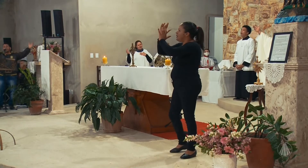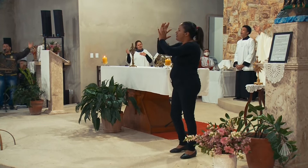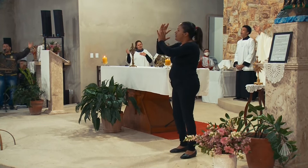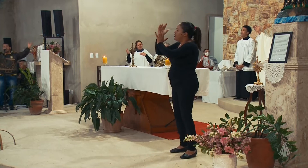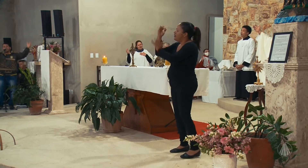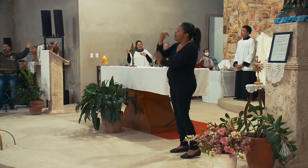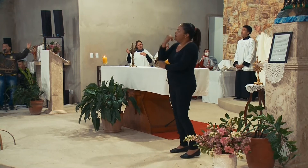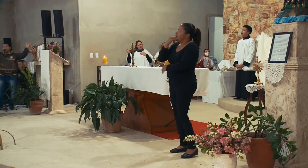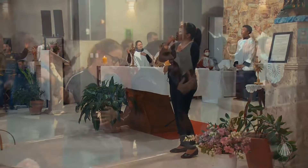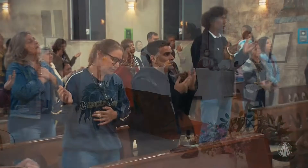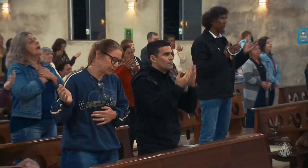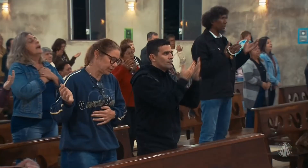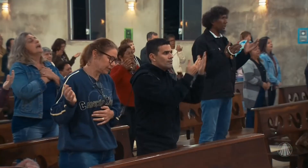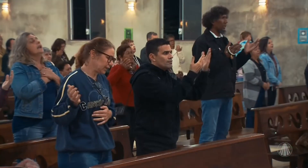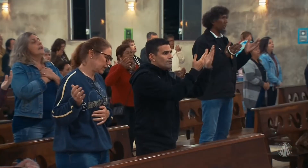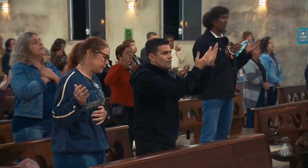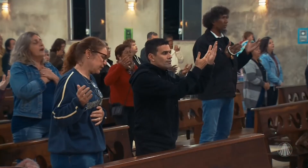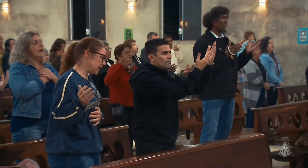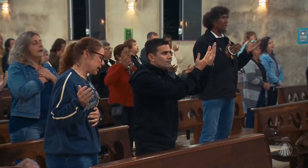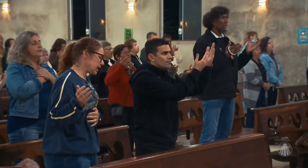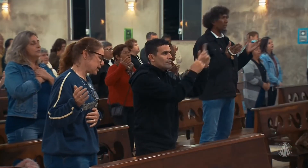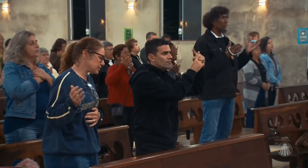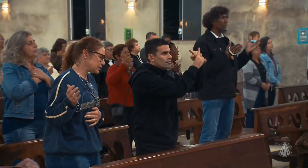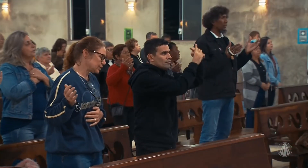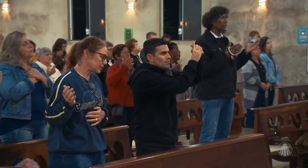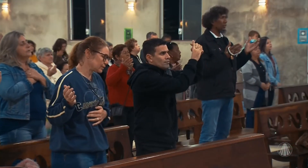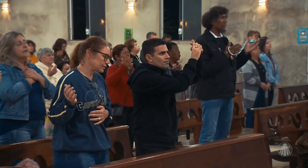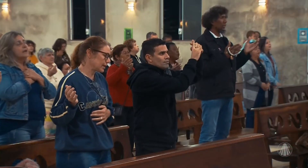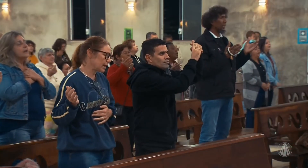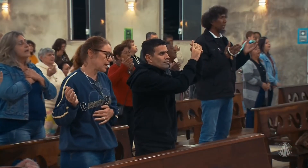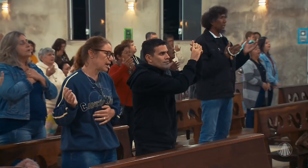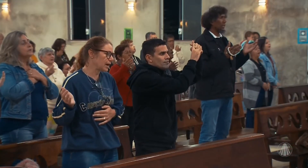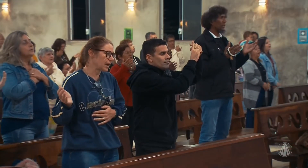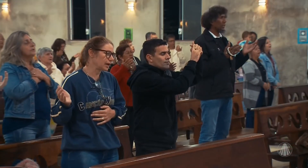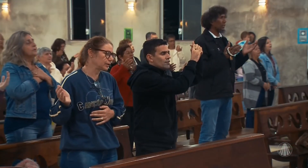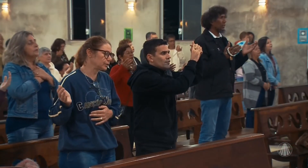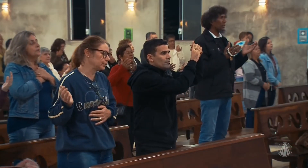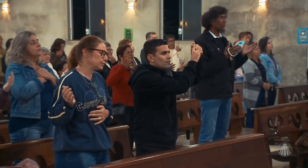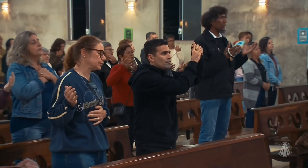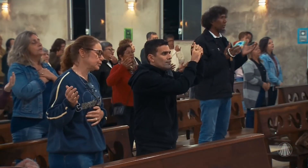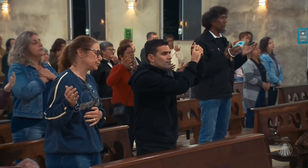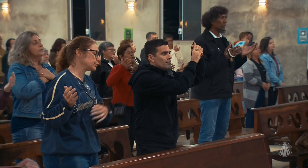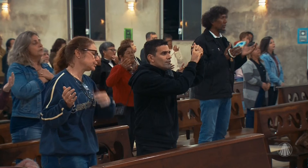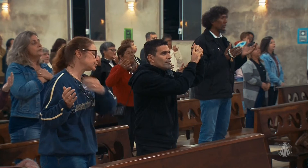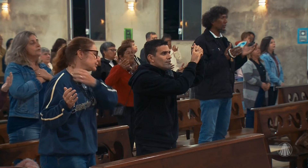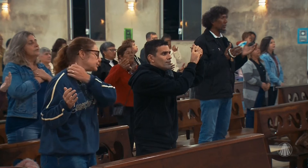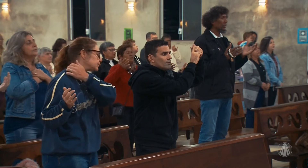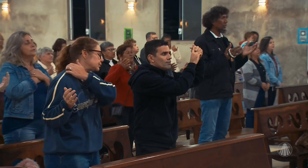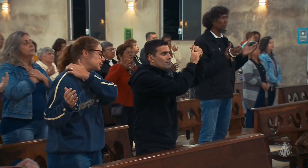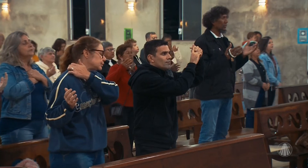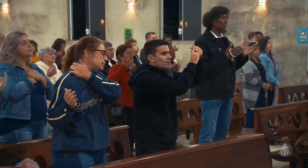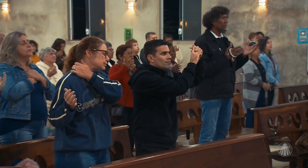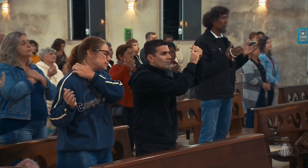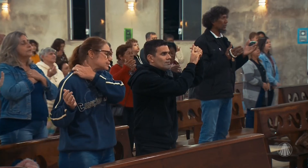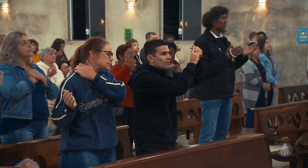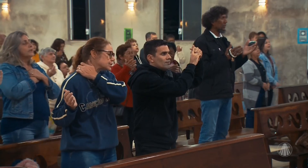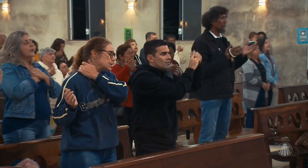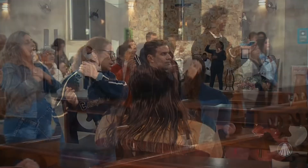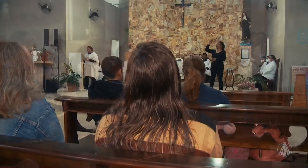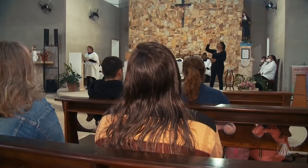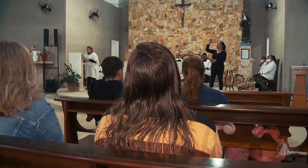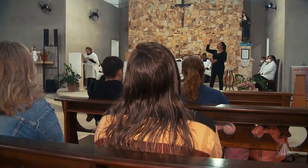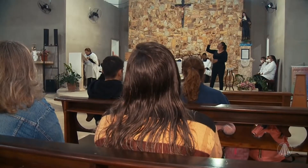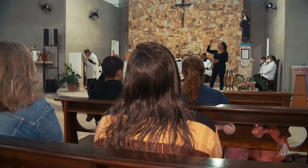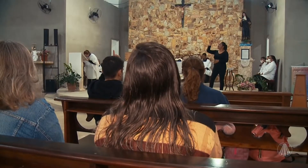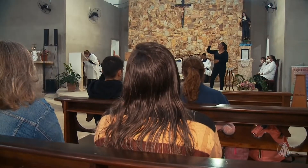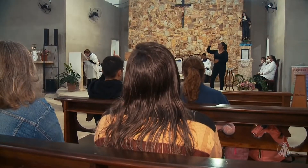tudo aquilo que vai ensinado para mim lá. E também aprendo as coisas de Deus, assim eu vou crescendo. Às vezes eu vejo, ah, só tem